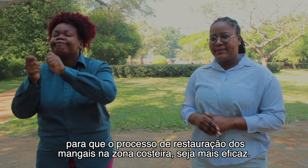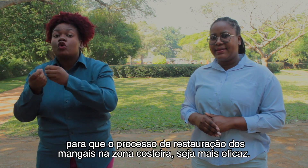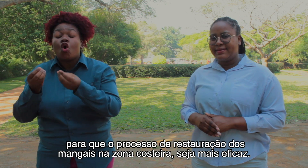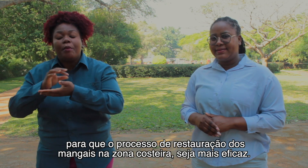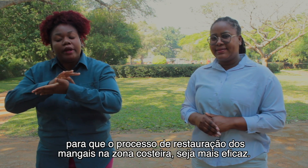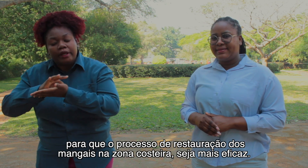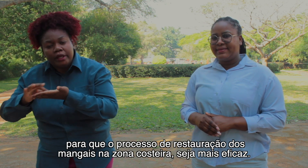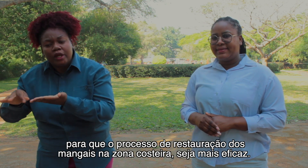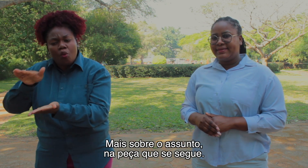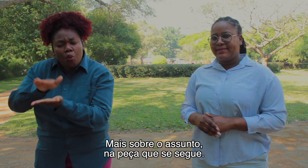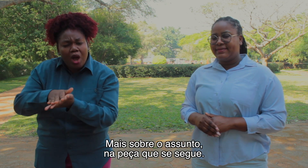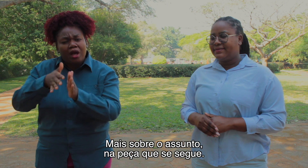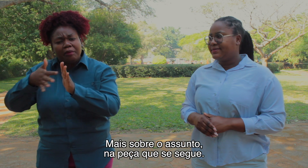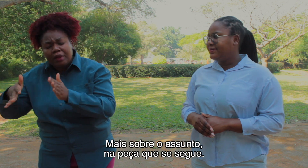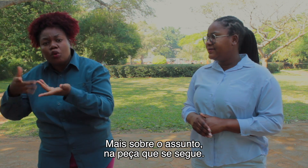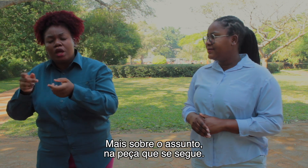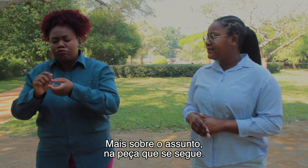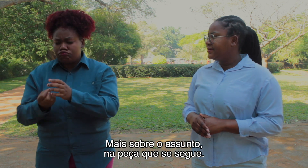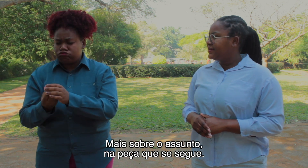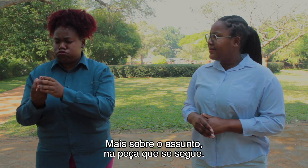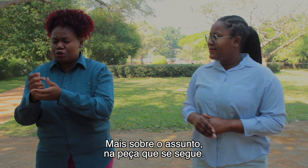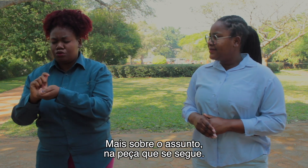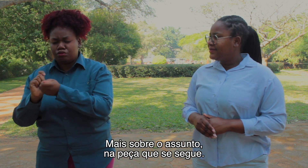mais eficaz. Mais sobre o assunto na peça que se segue.